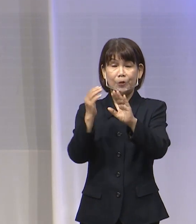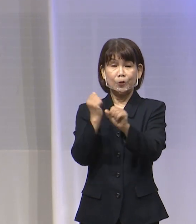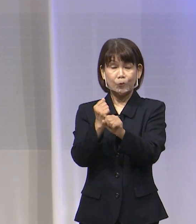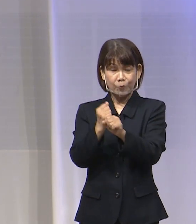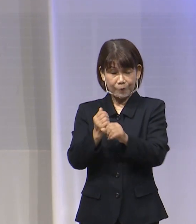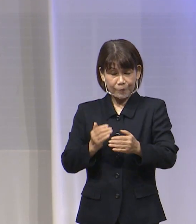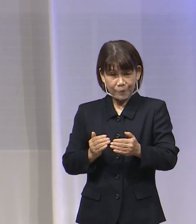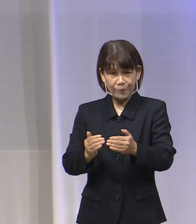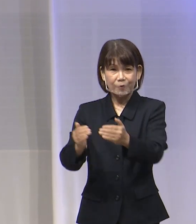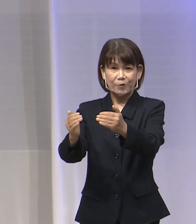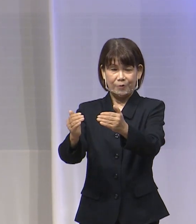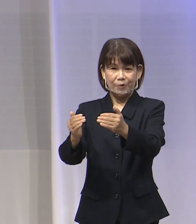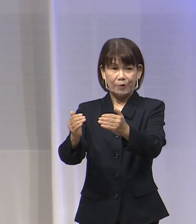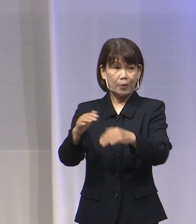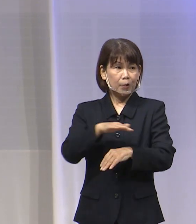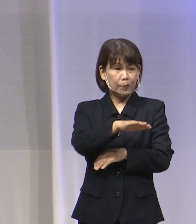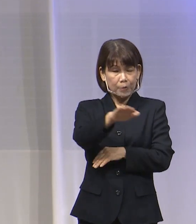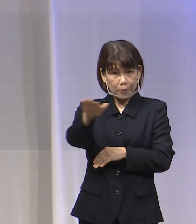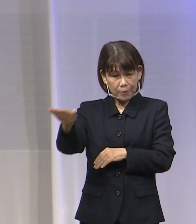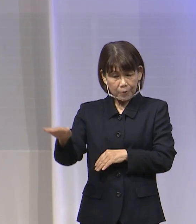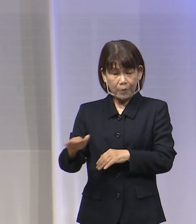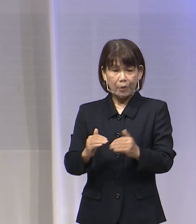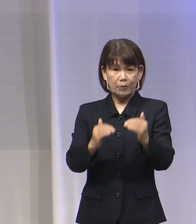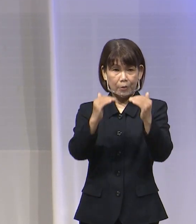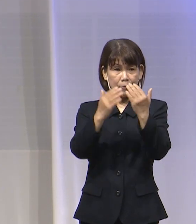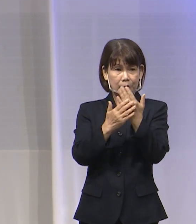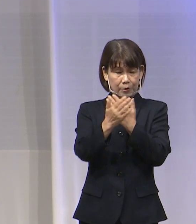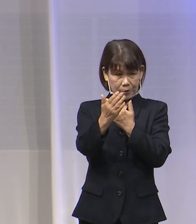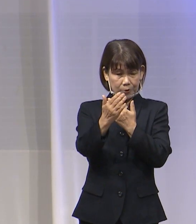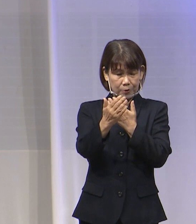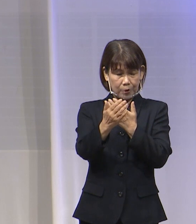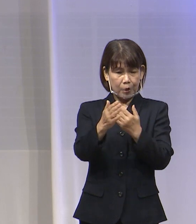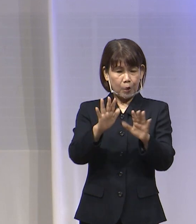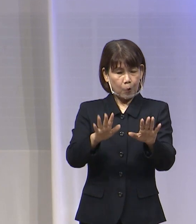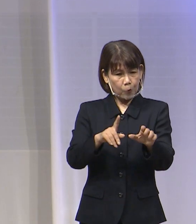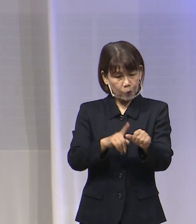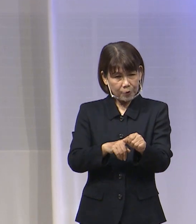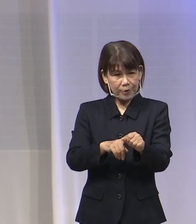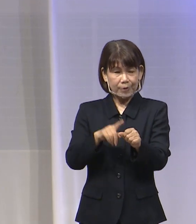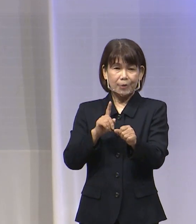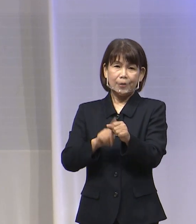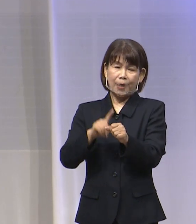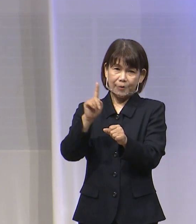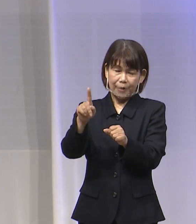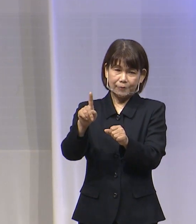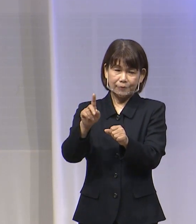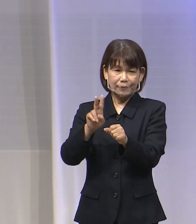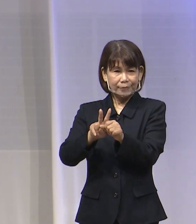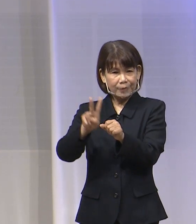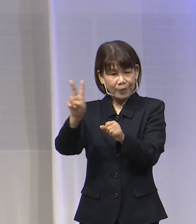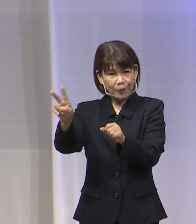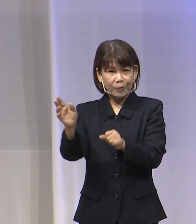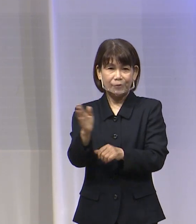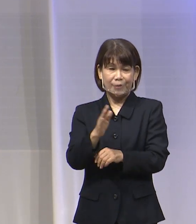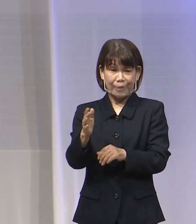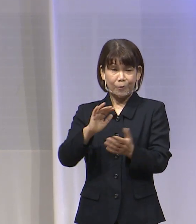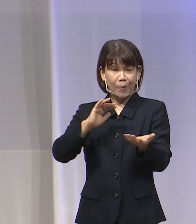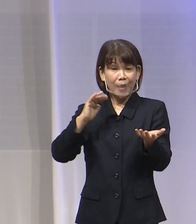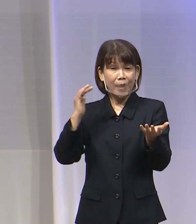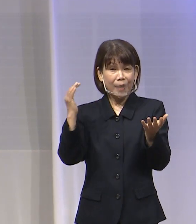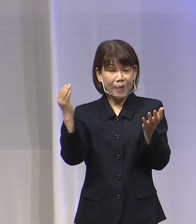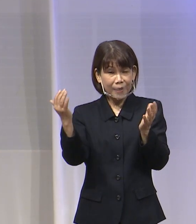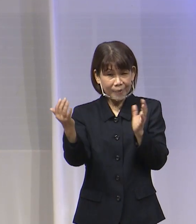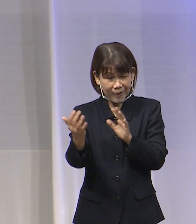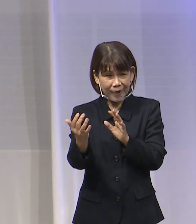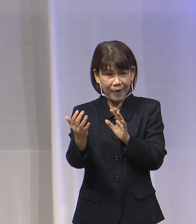皆さんが成人式を迎える今年来年そして再来年あたりにどういう変化が起きるのかその変化の